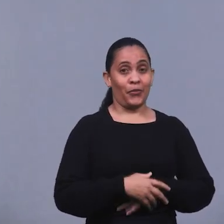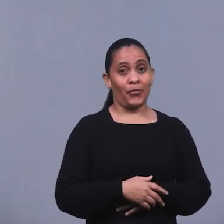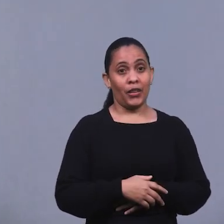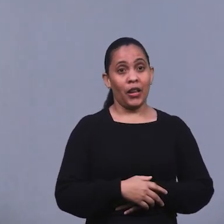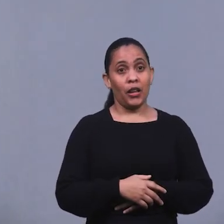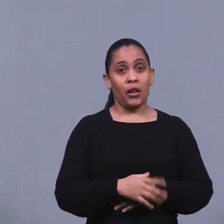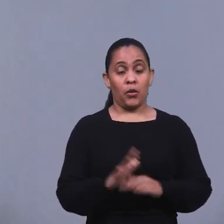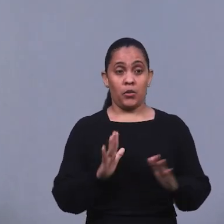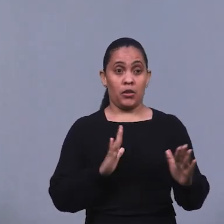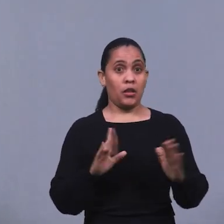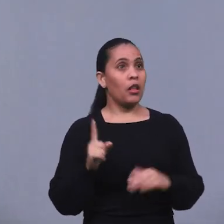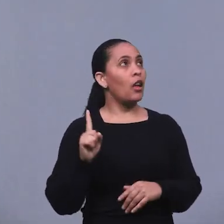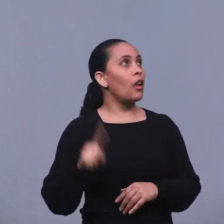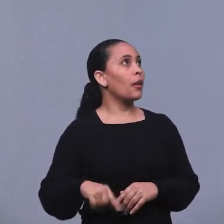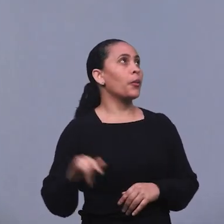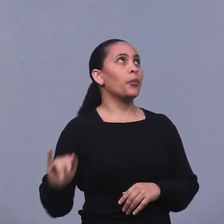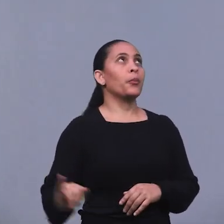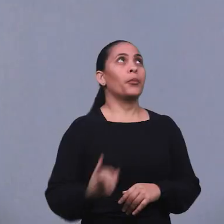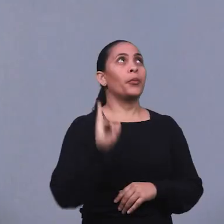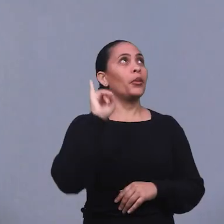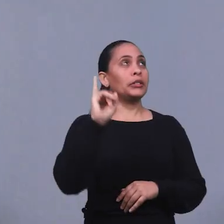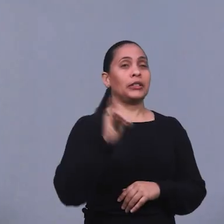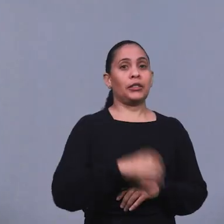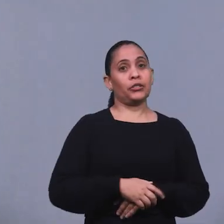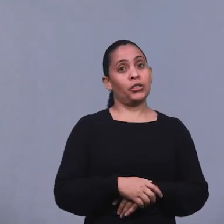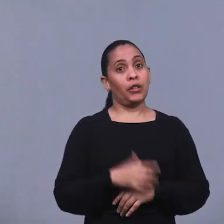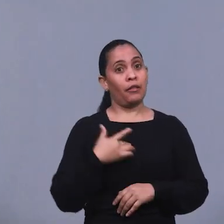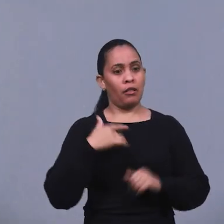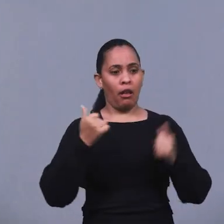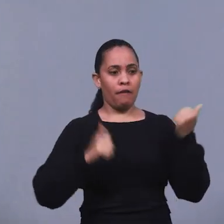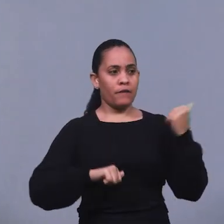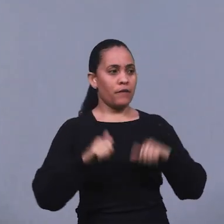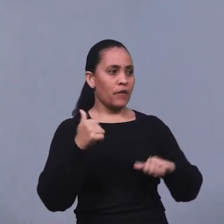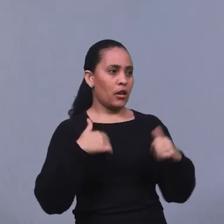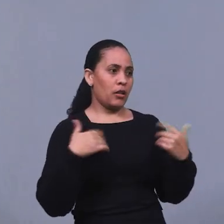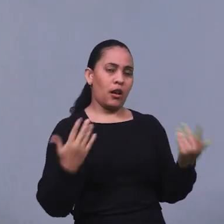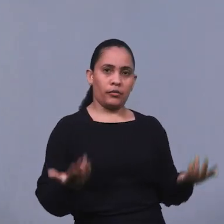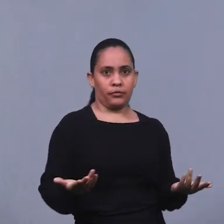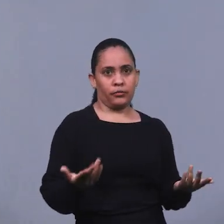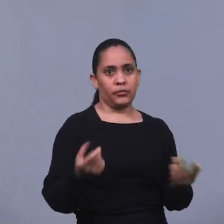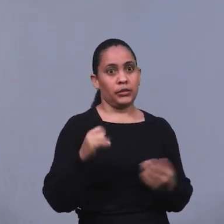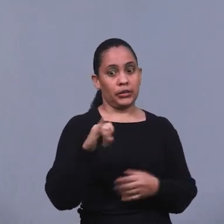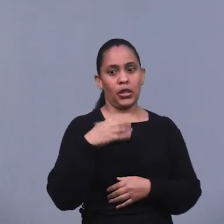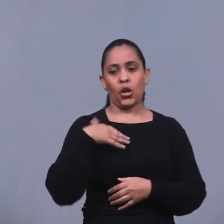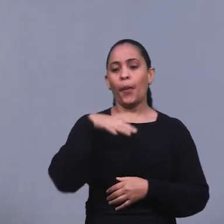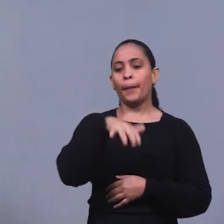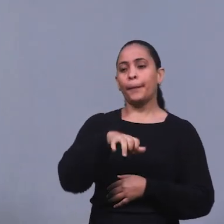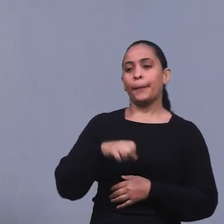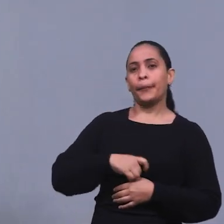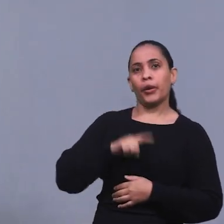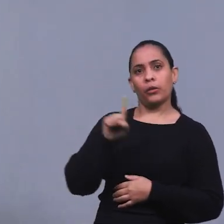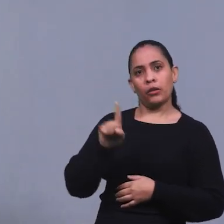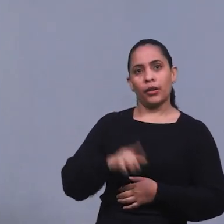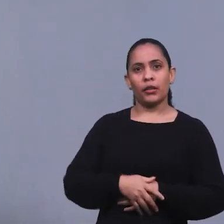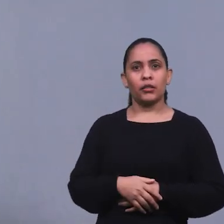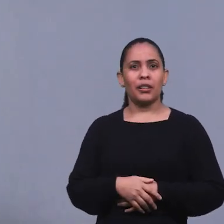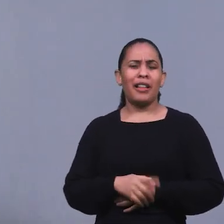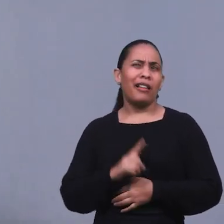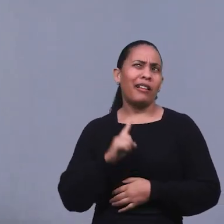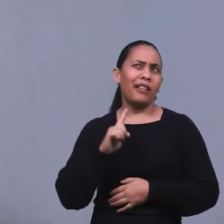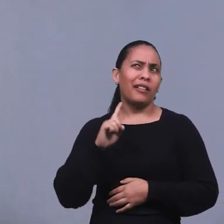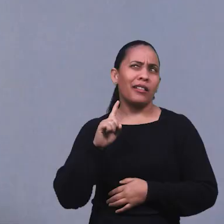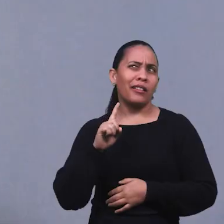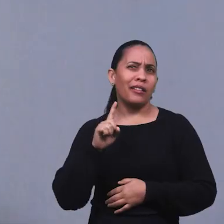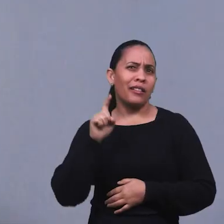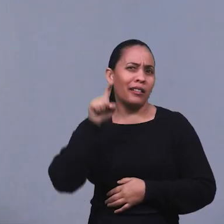do diagnóstico, ele é muito importante, porque assim, será analisado tudo isso, sabe? Então se eu pego um laudo extemporâneo, um laudo lá